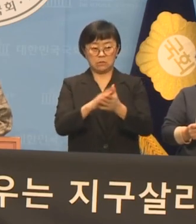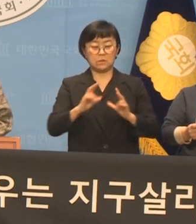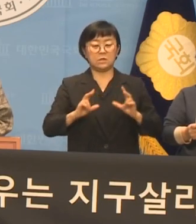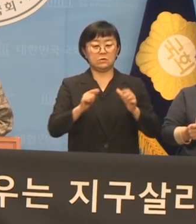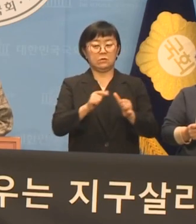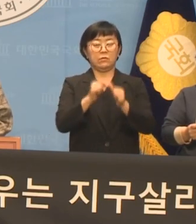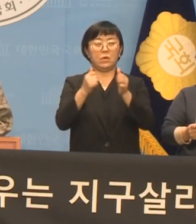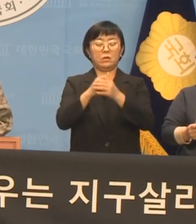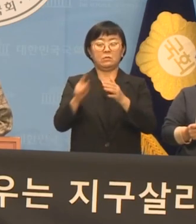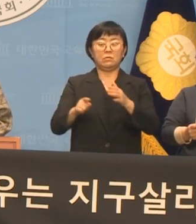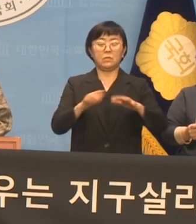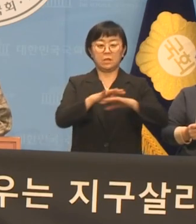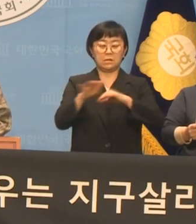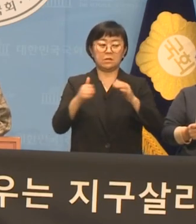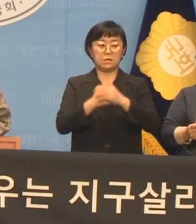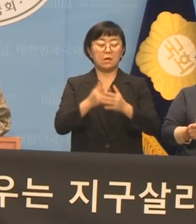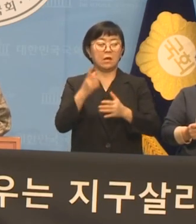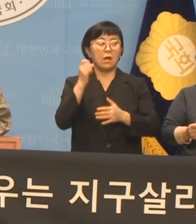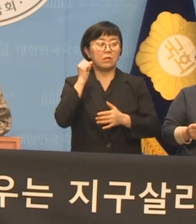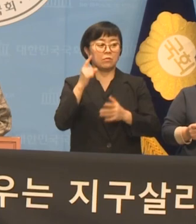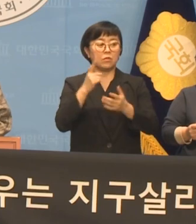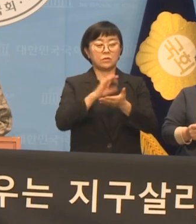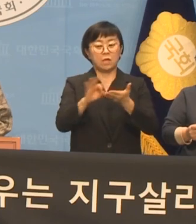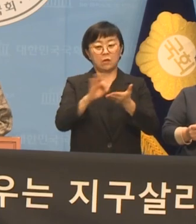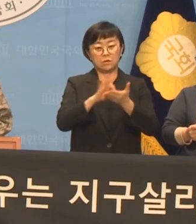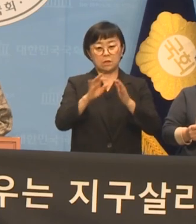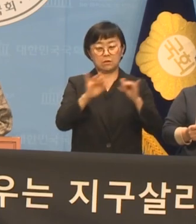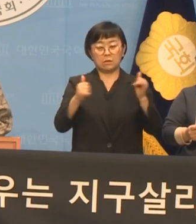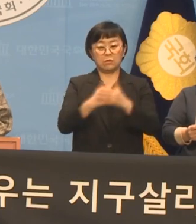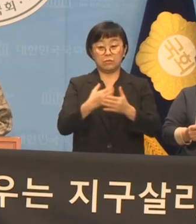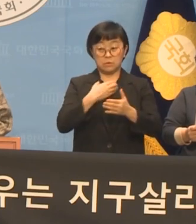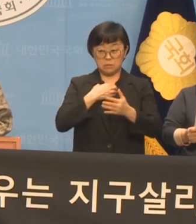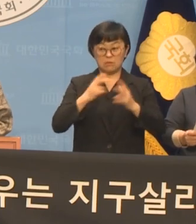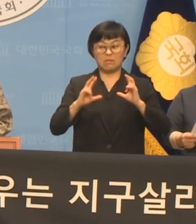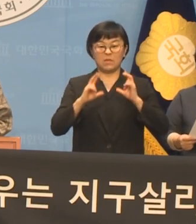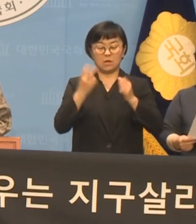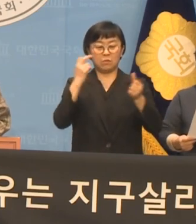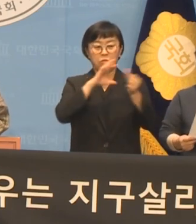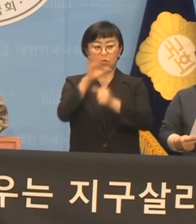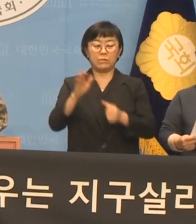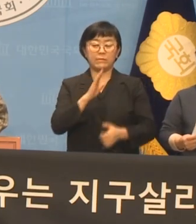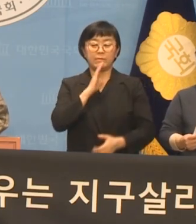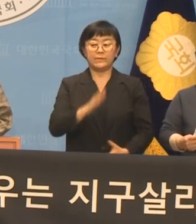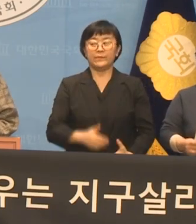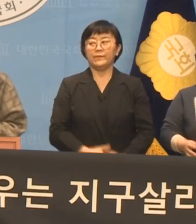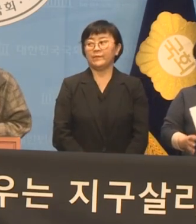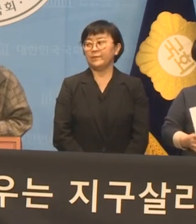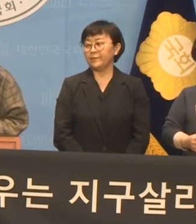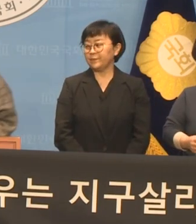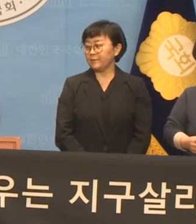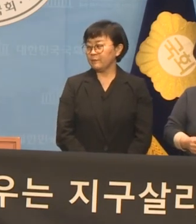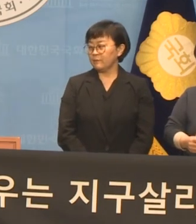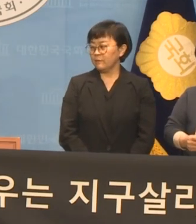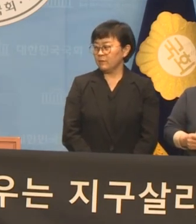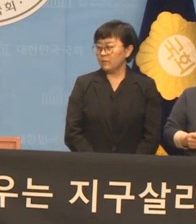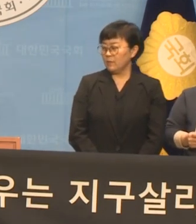구합시다. 네티즌과 모바일 사용자들이여, 우리 함께 위기의 지구를 지켜내지 않겠습니까?